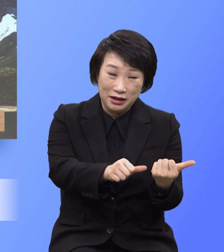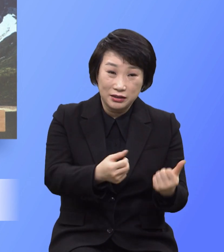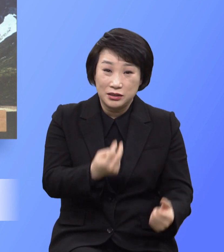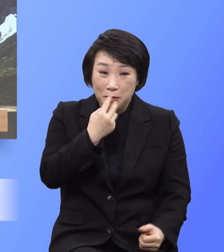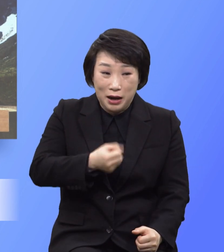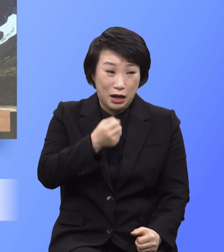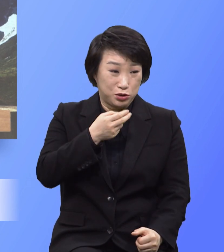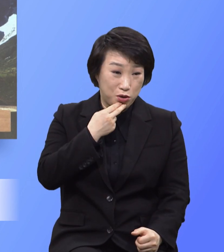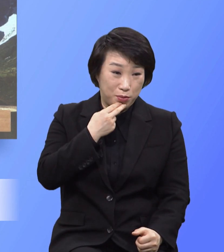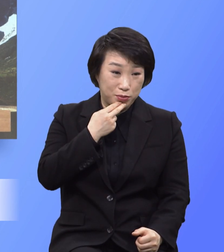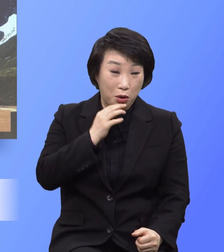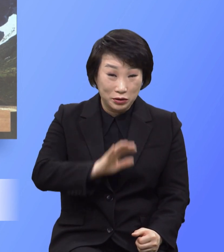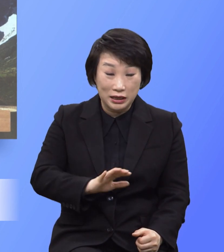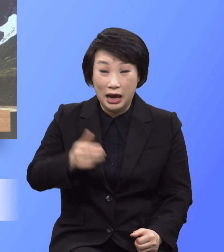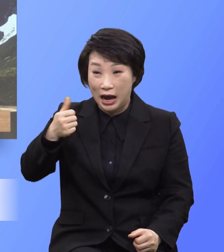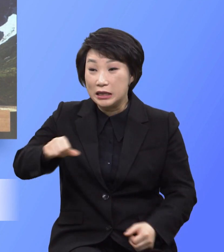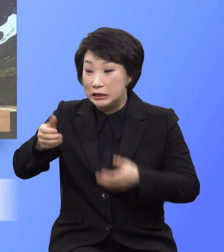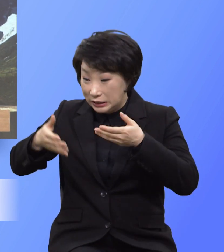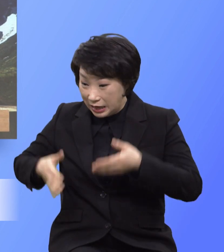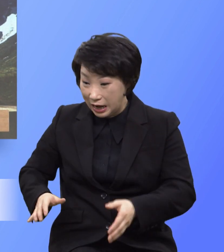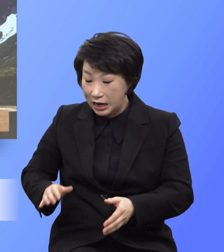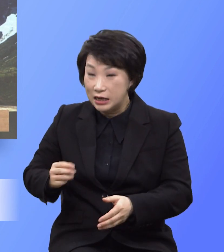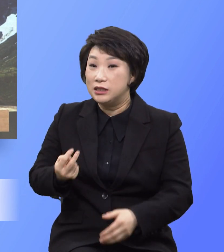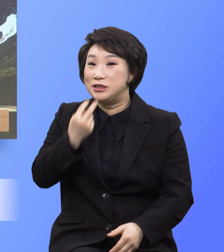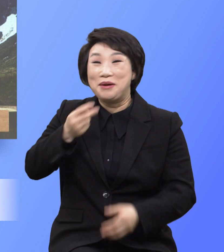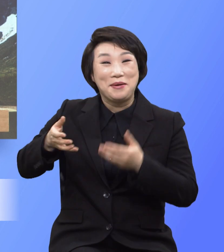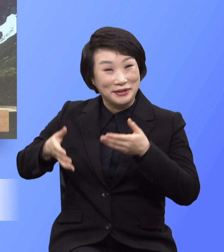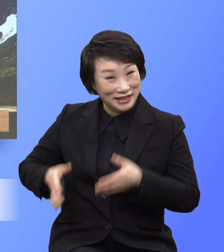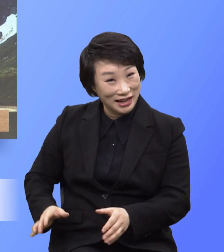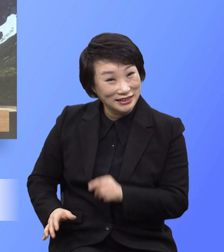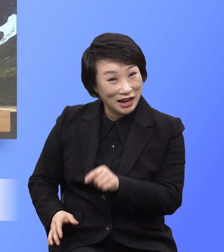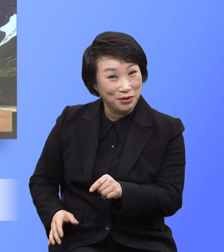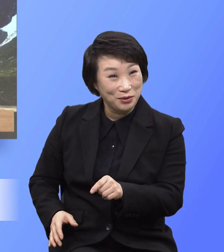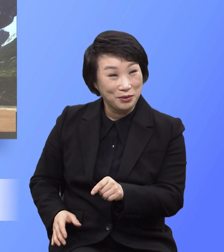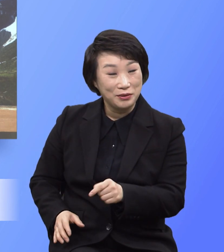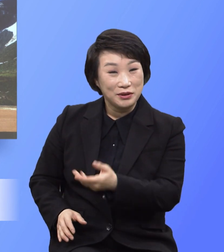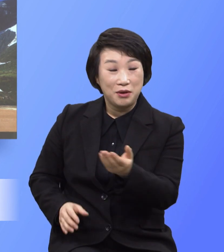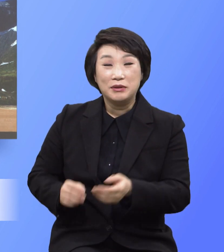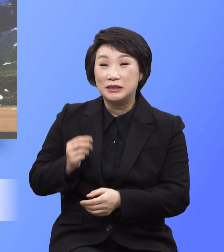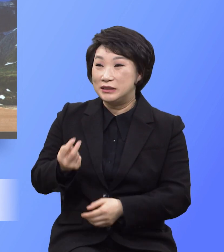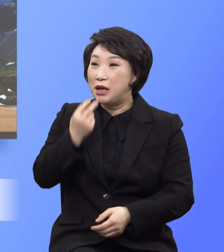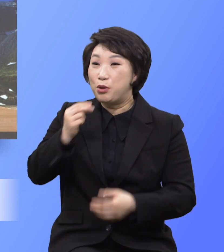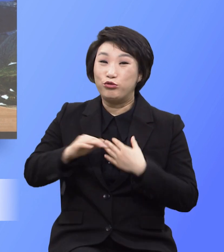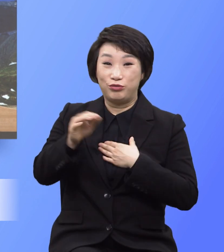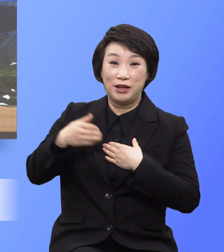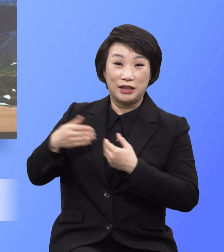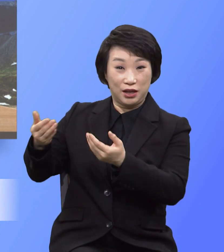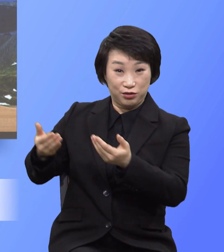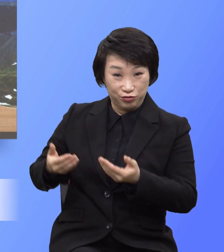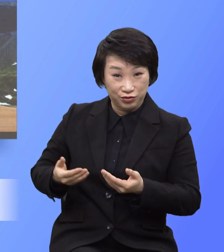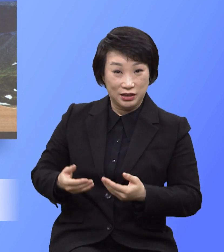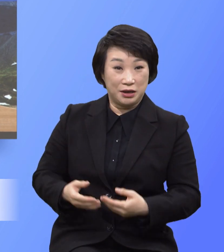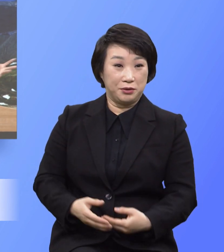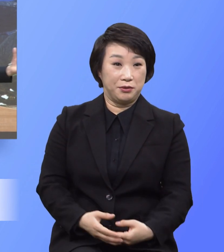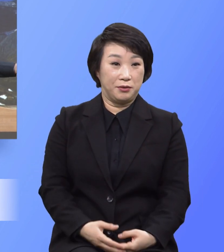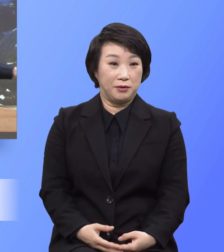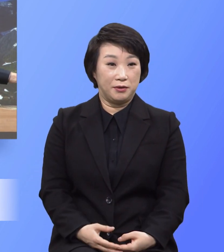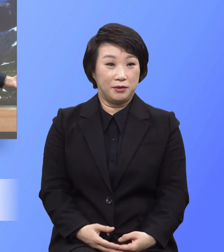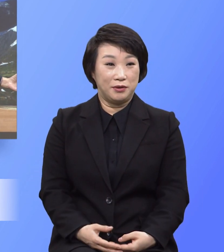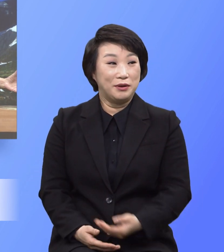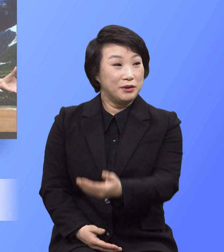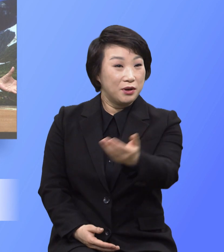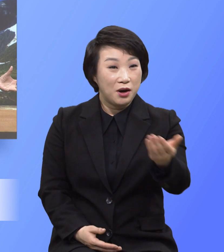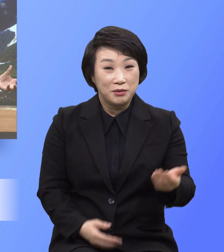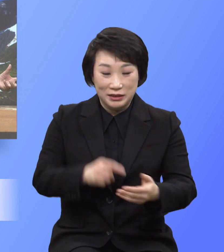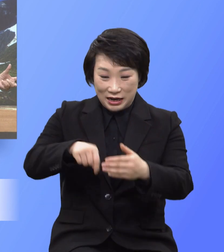없으니 아들을 낳으리니, 생명을 낳으리니, 그 생명을 우리에게 주시기 위해서.